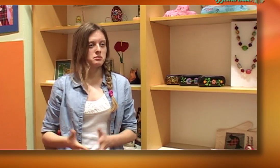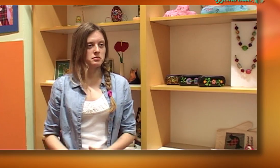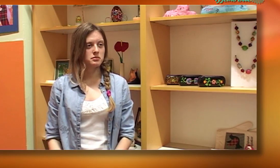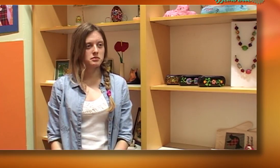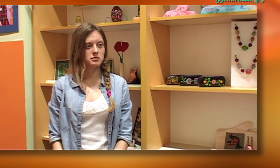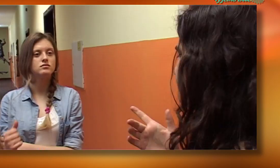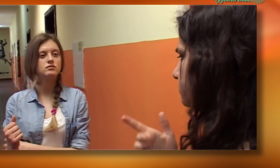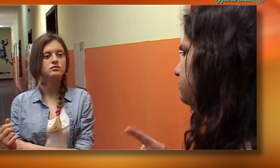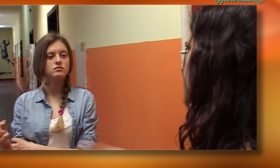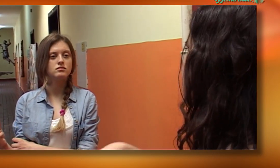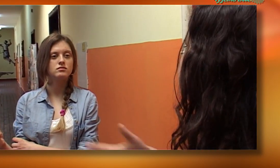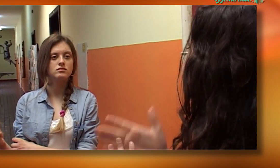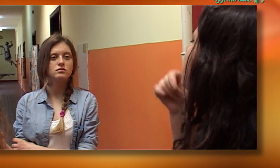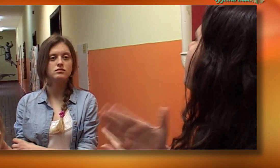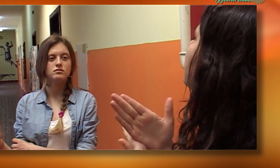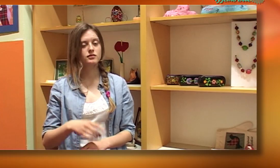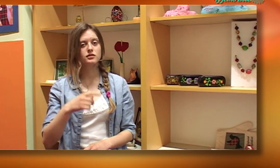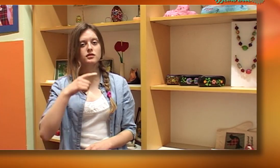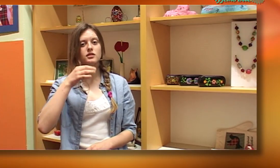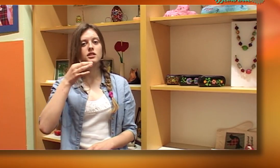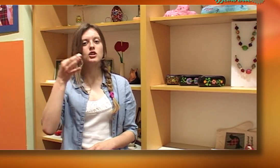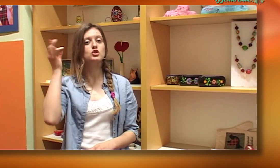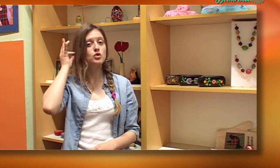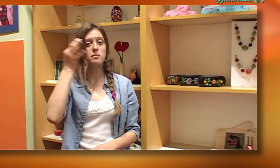čuju, samo je moja sestra gluva.